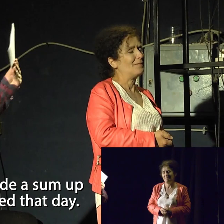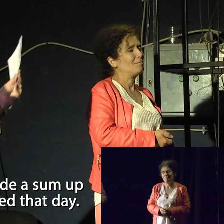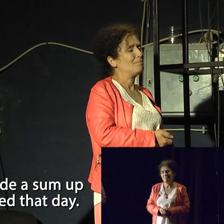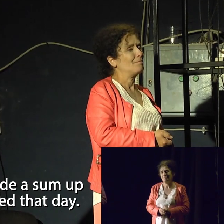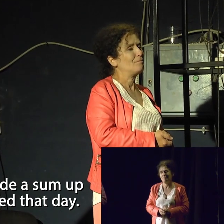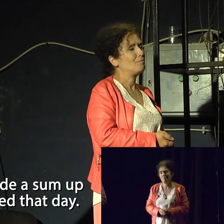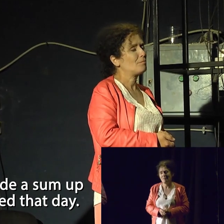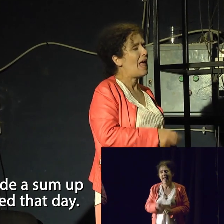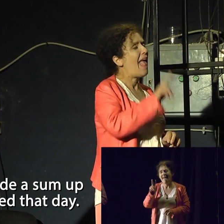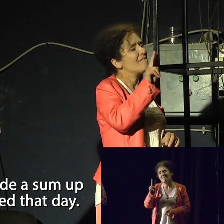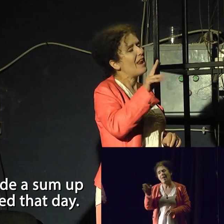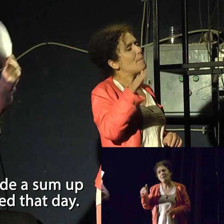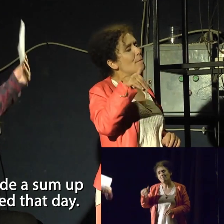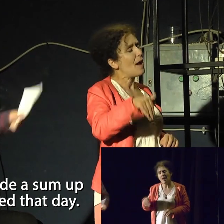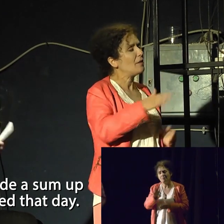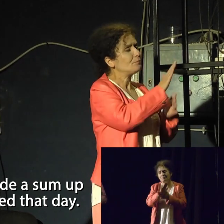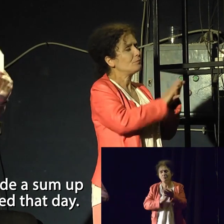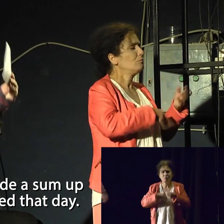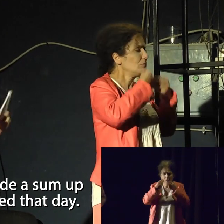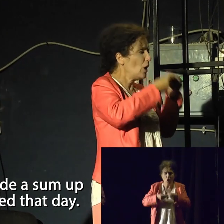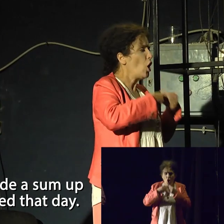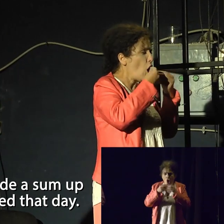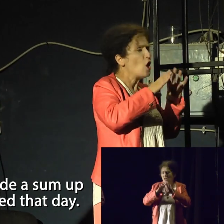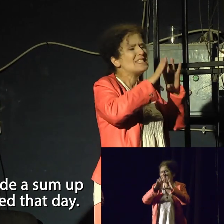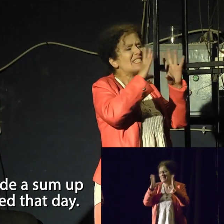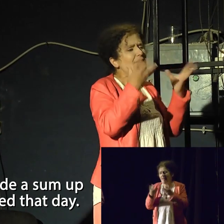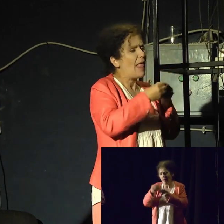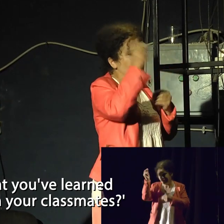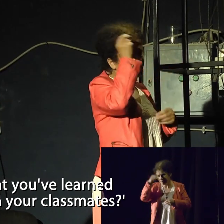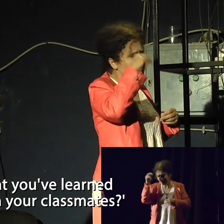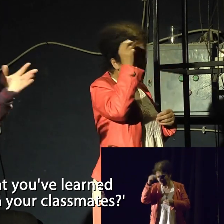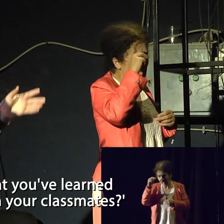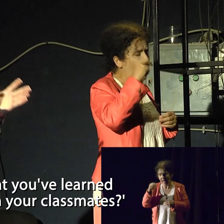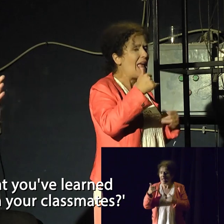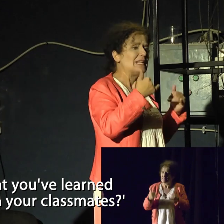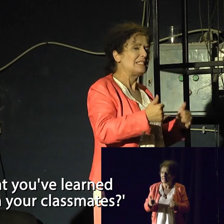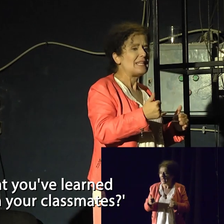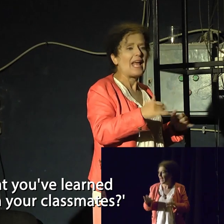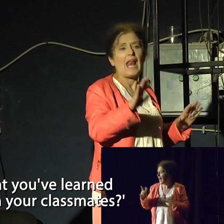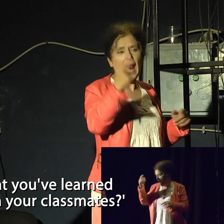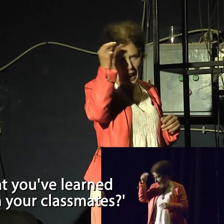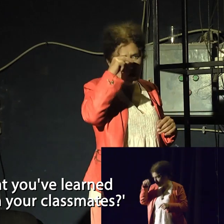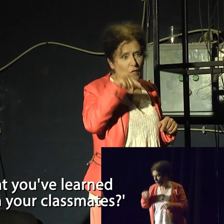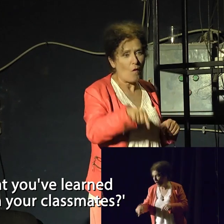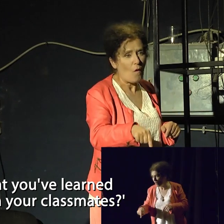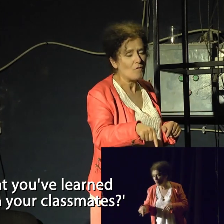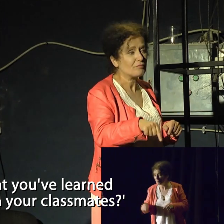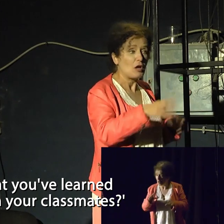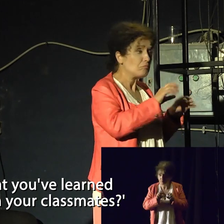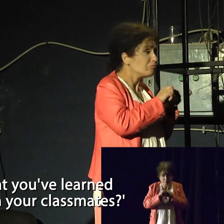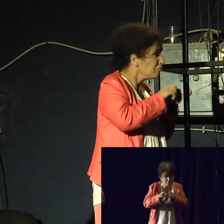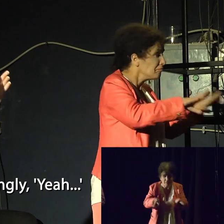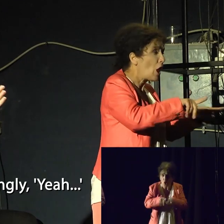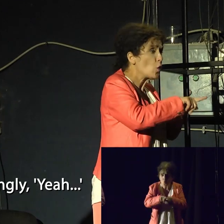И Велимир и Марија почаа да прераскажуваат што се сме учеле тој ден и ни рекоа сега од како го научив тоа ќе го споделите ли со